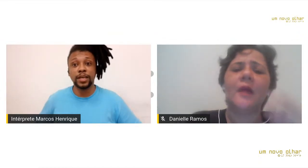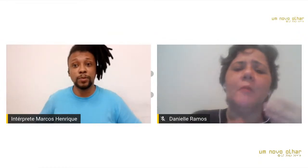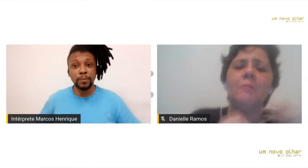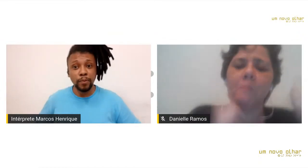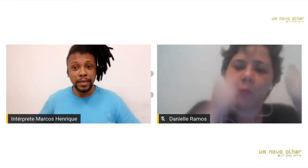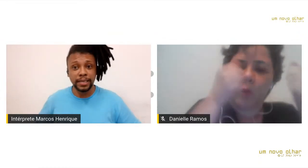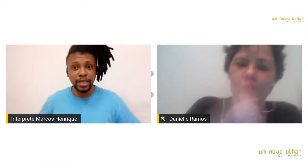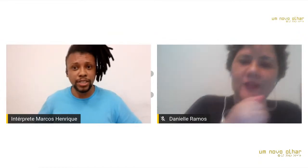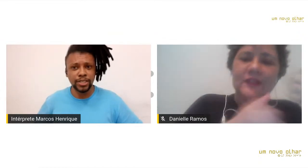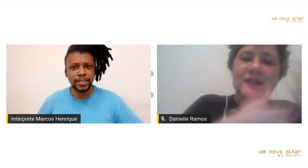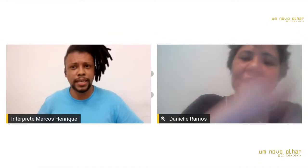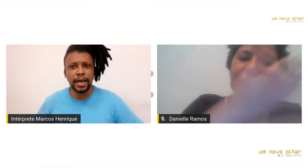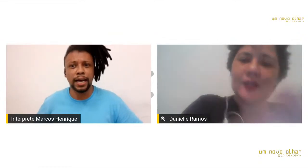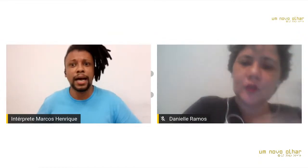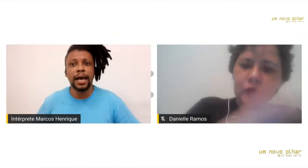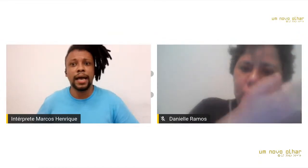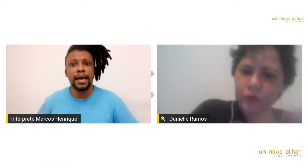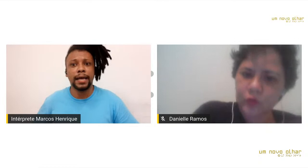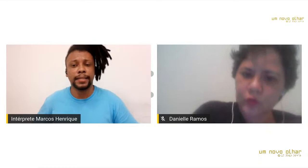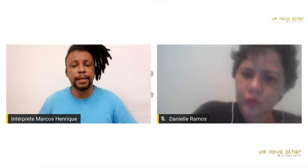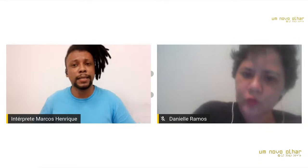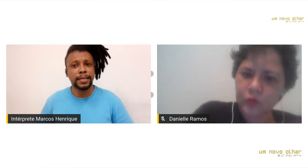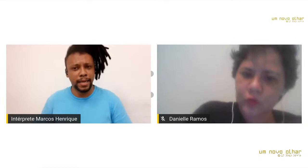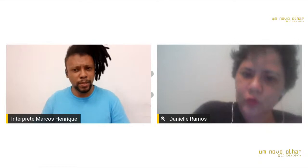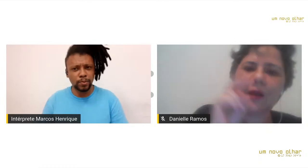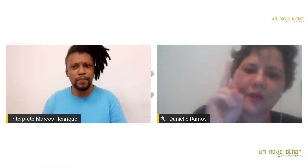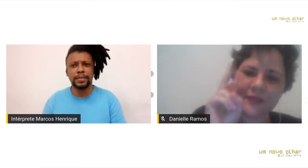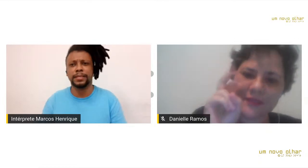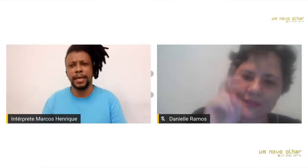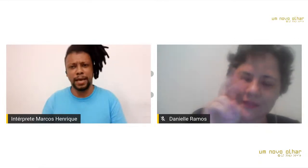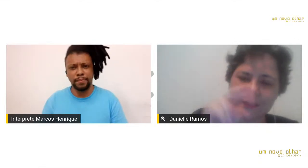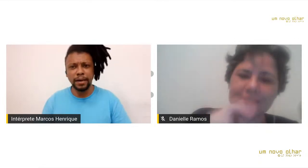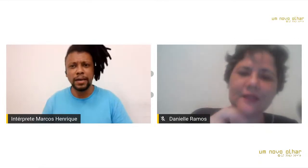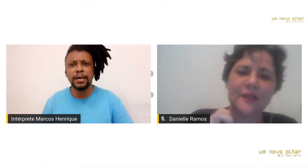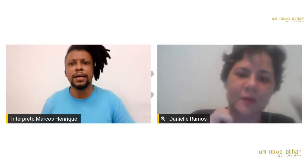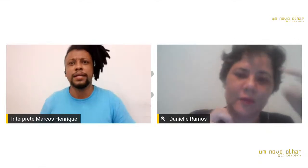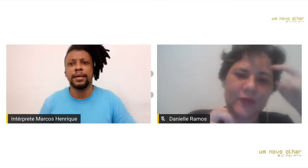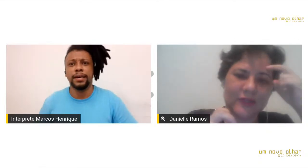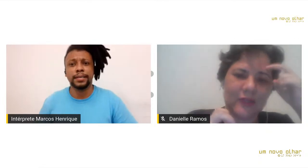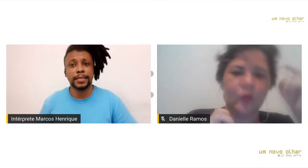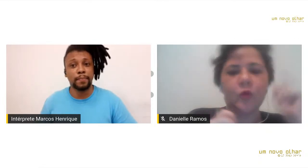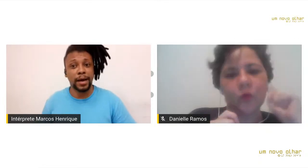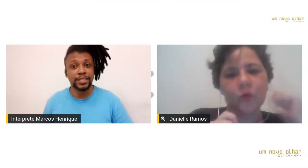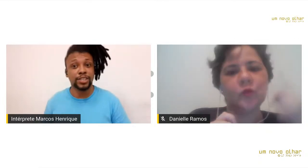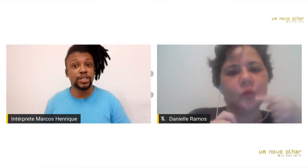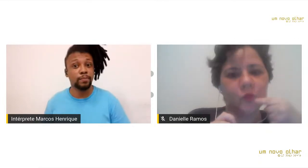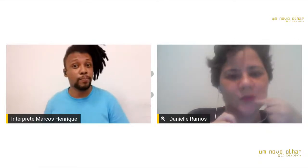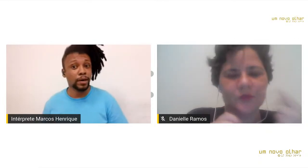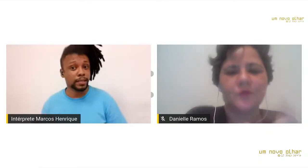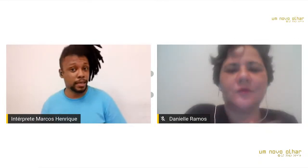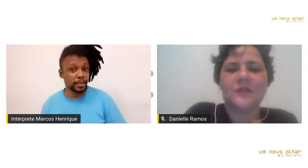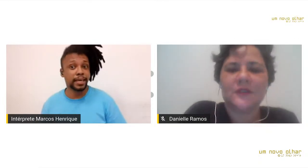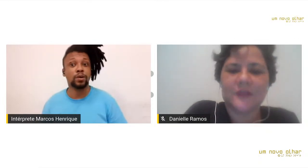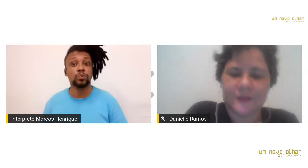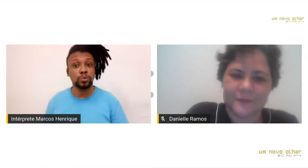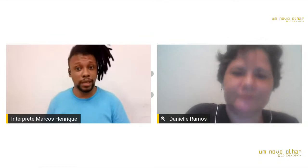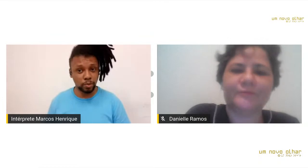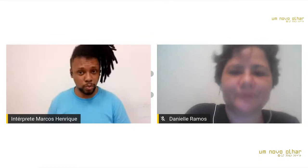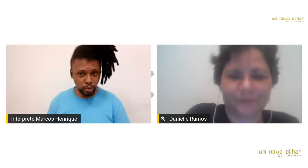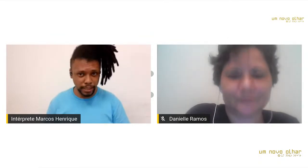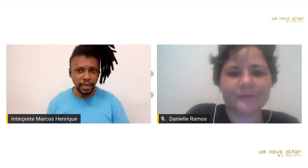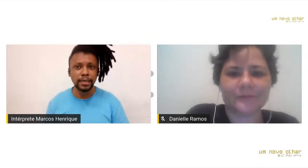e eu vejo é muito importante a gente está debatendo sobre esse tema essa temática de extrema